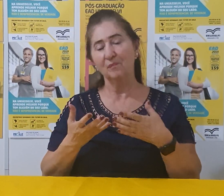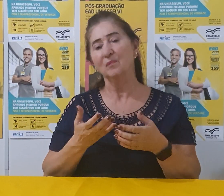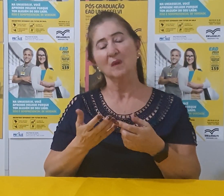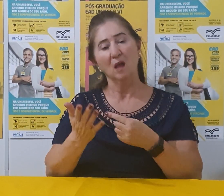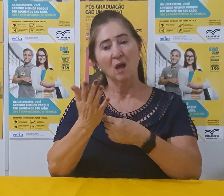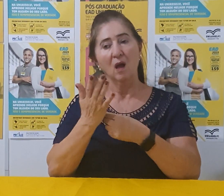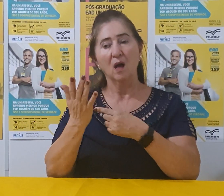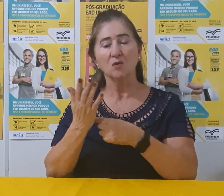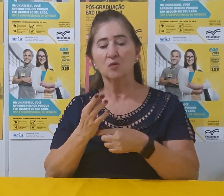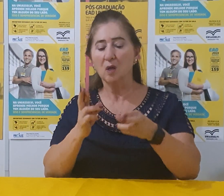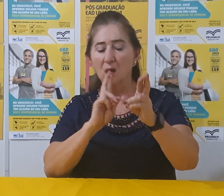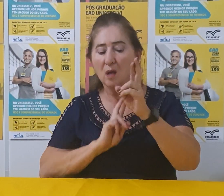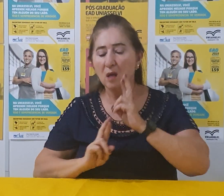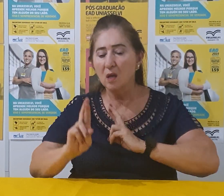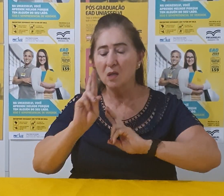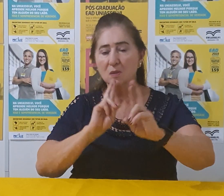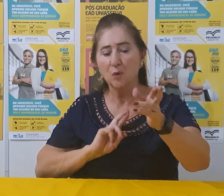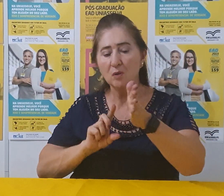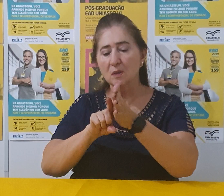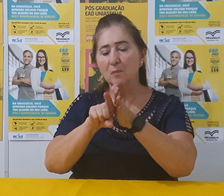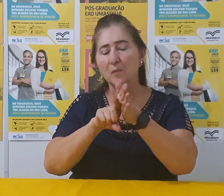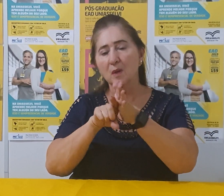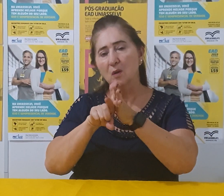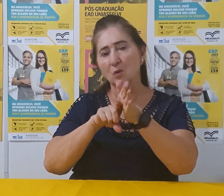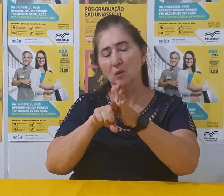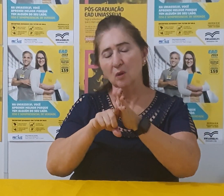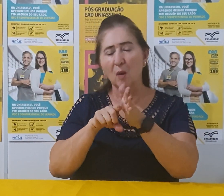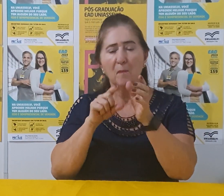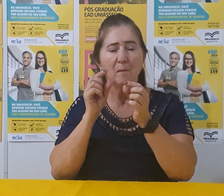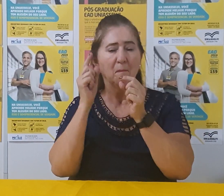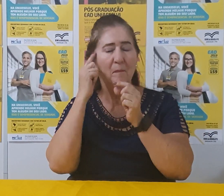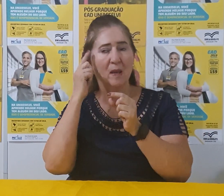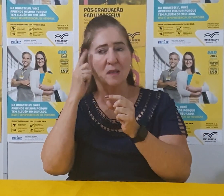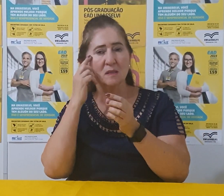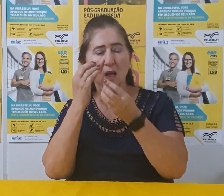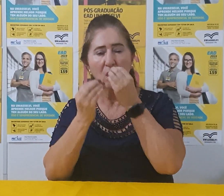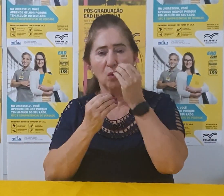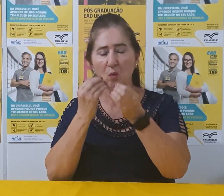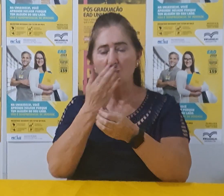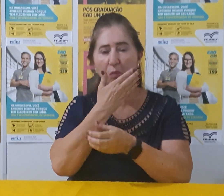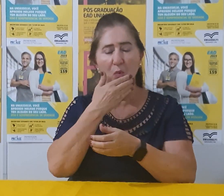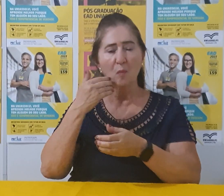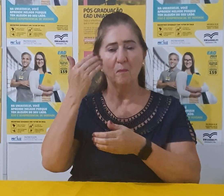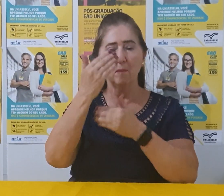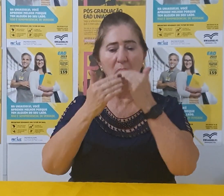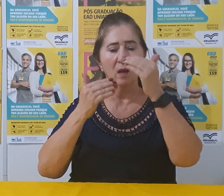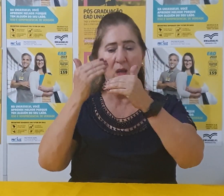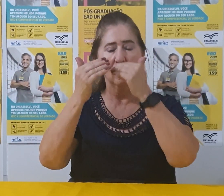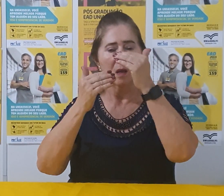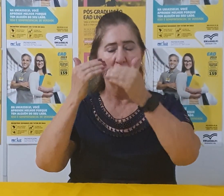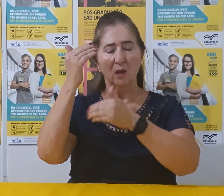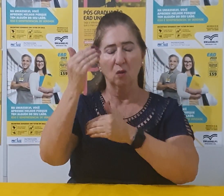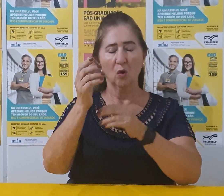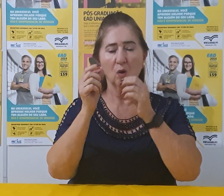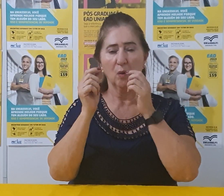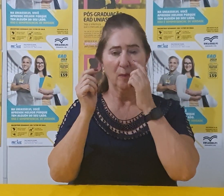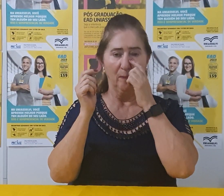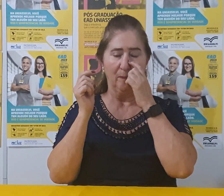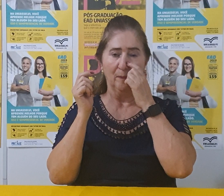das respostas dos questionários, de investigar os argumentos dos aprendizes e de colher comentários sobre o